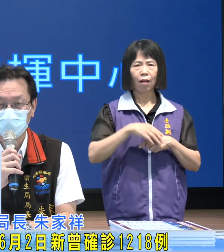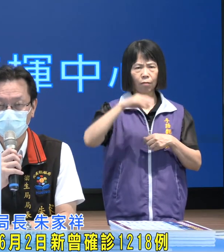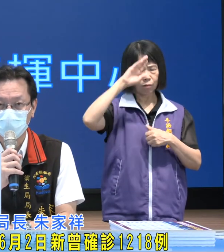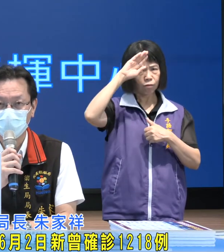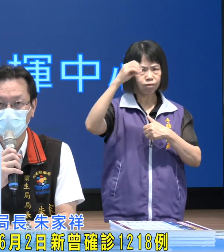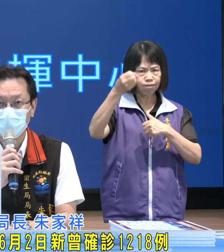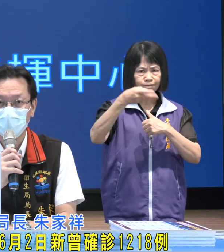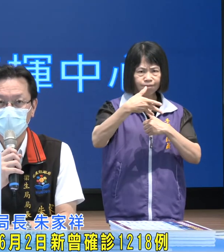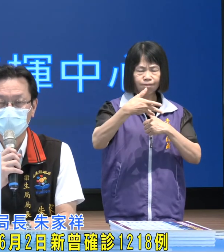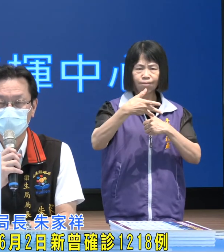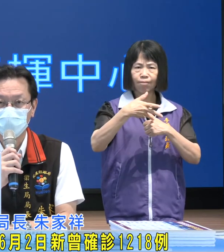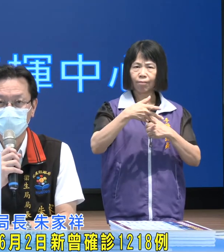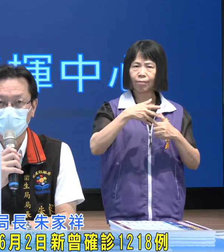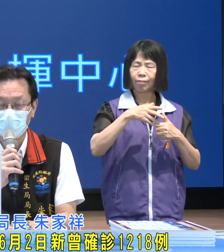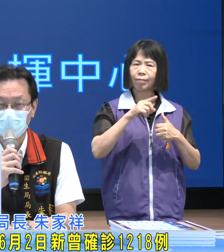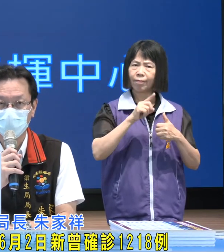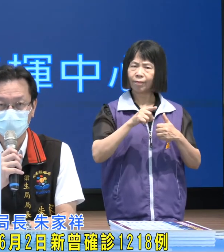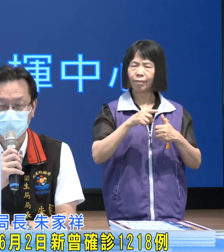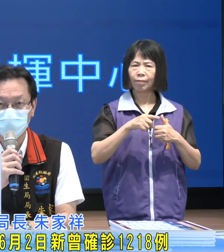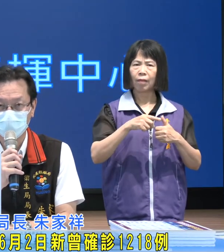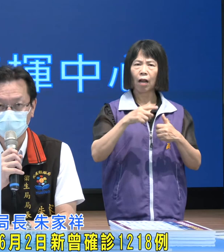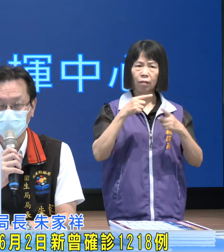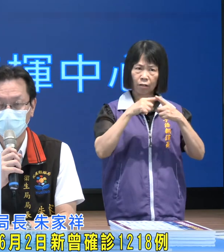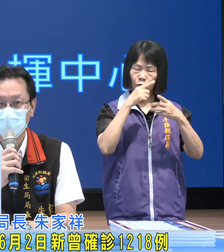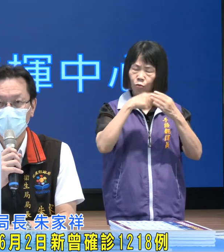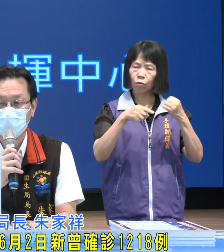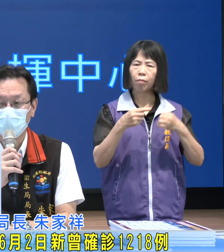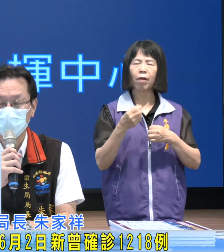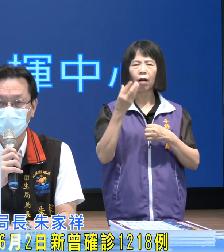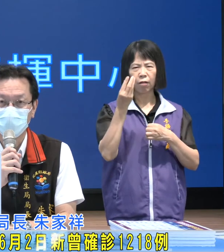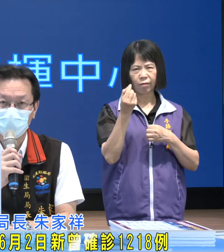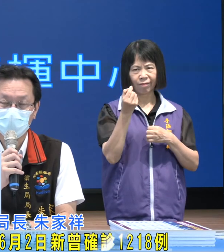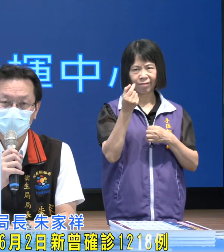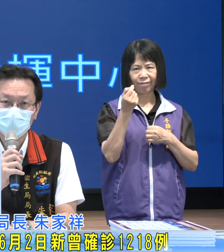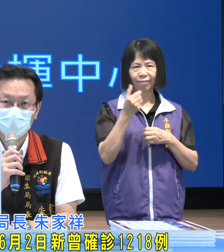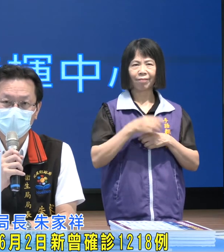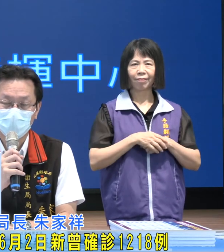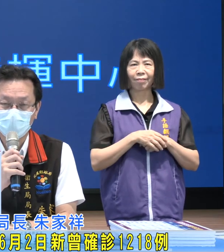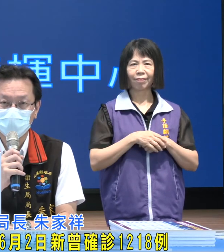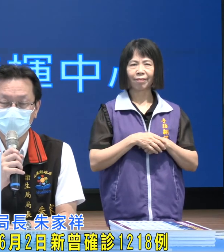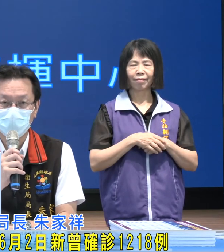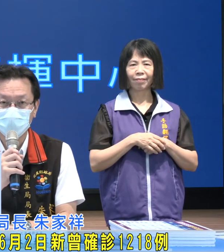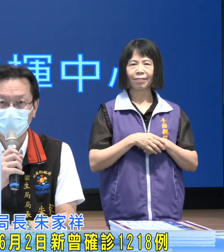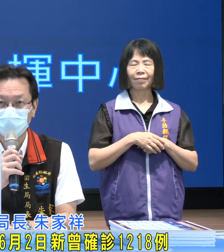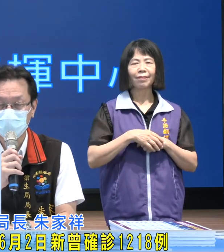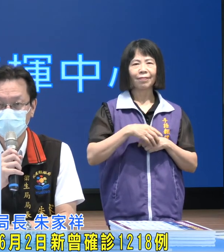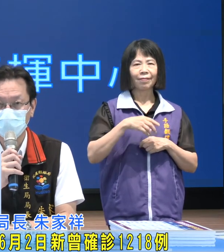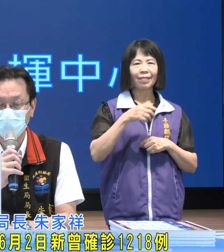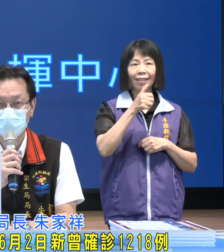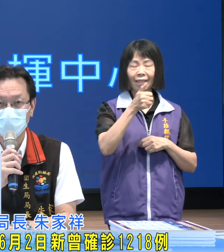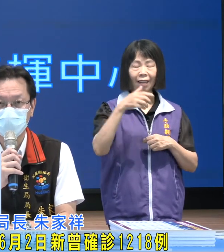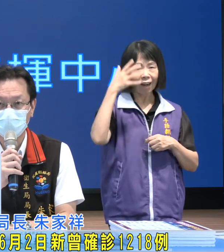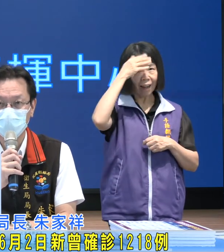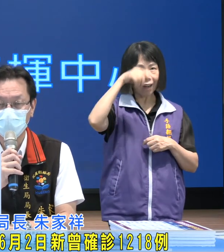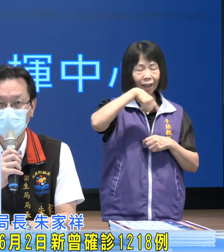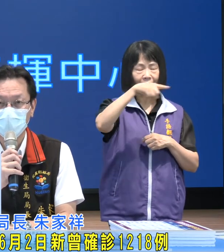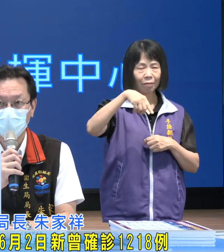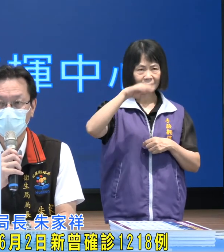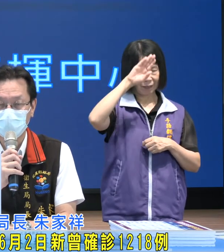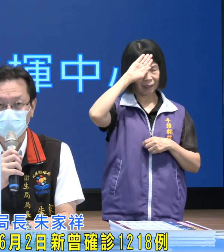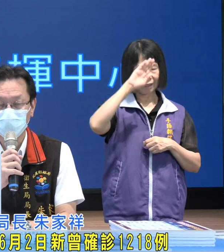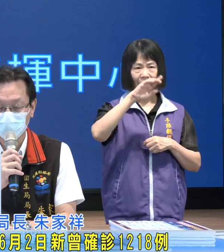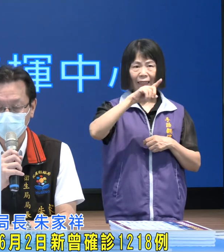的状况呢是被感染的人数比较少的，那也非常感谢我们老人家对自己的防疫